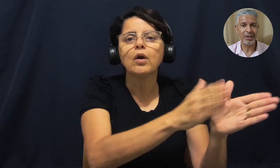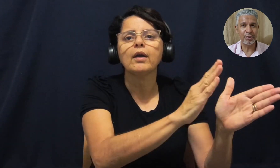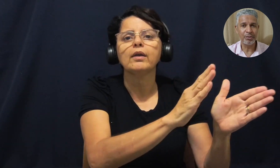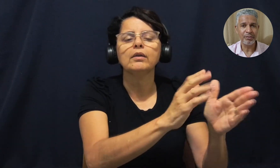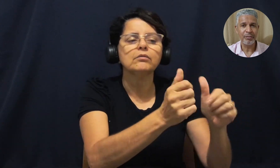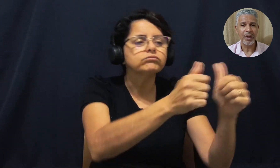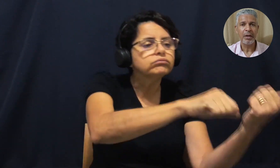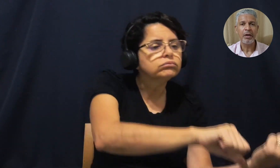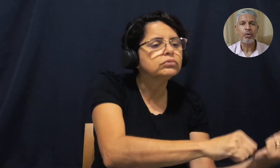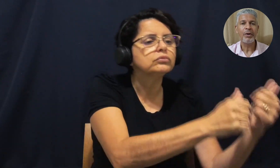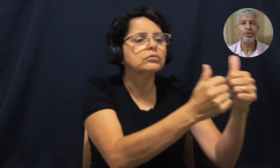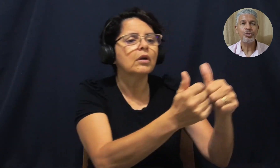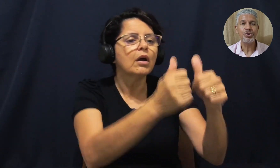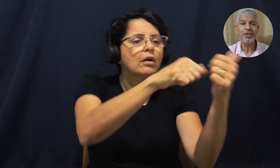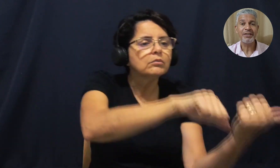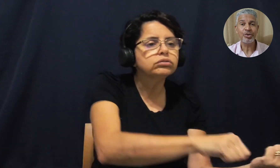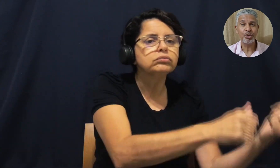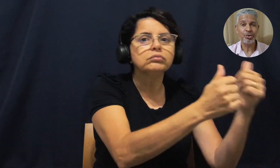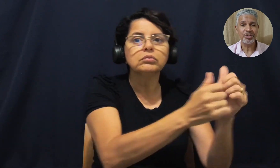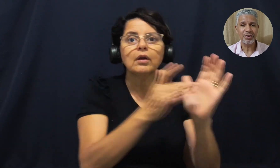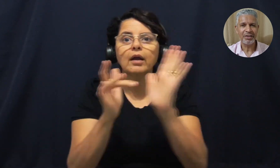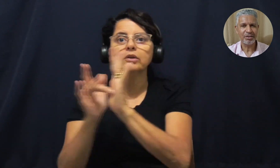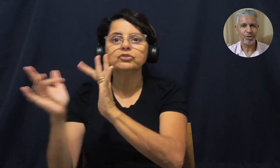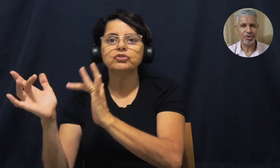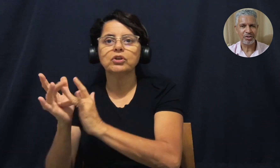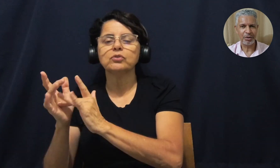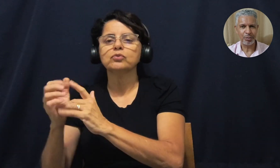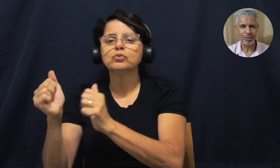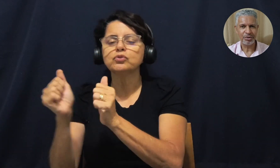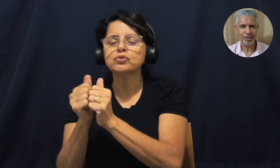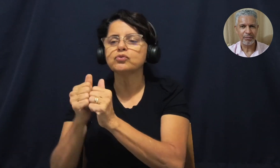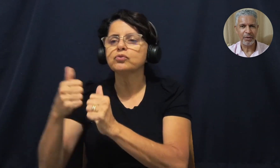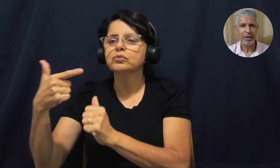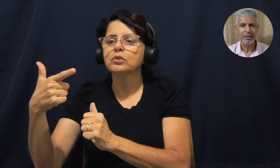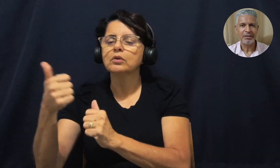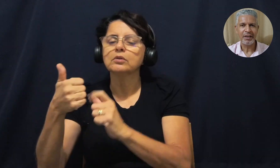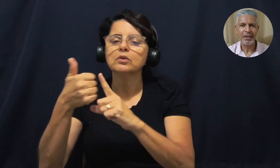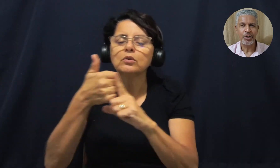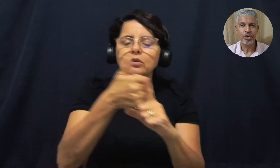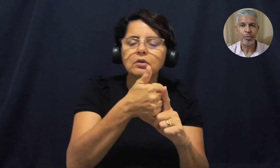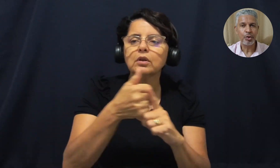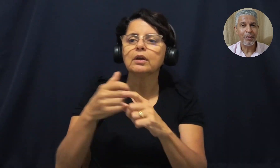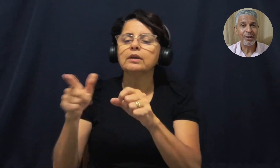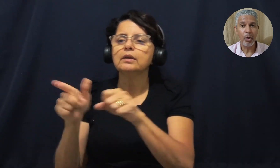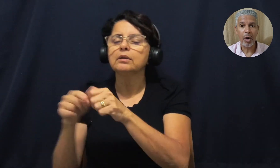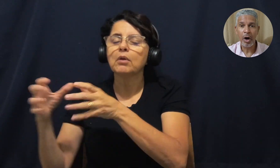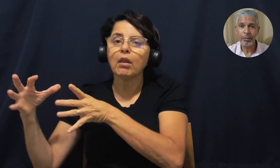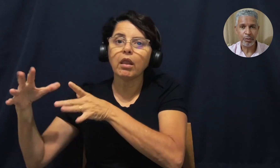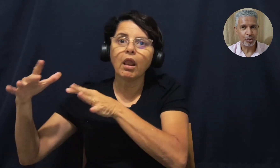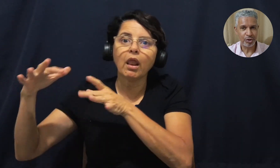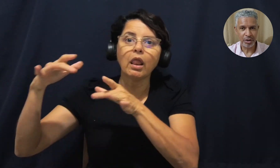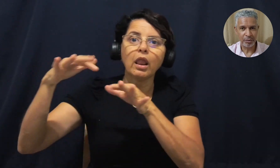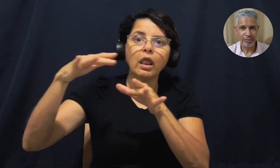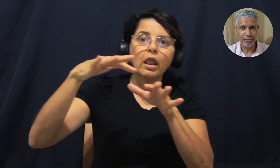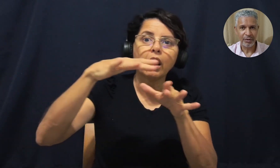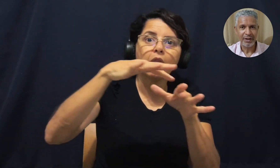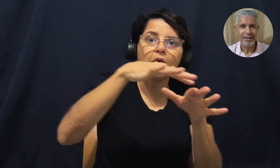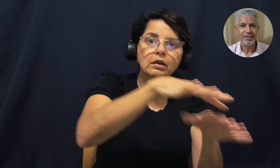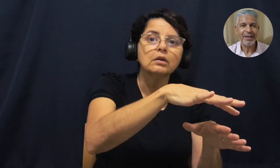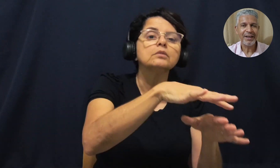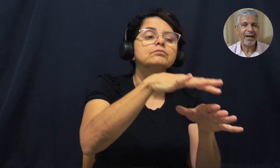Rio Jordão, quando Jesus e seus discípulos, seguidos por uma enorme